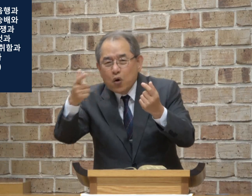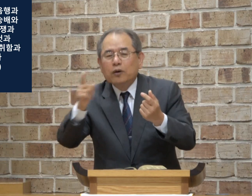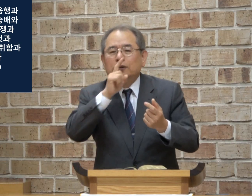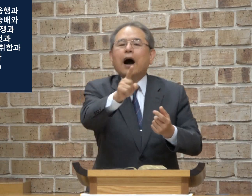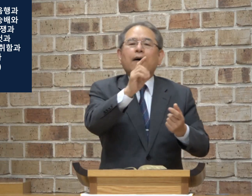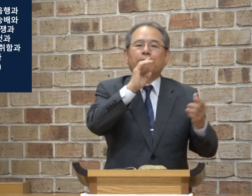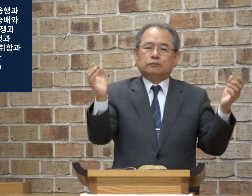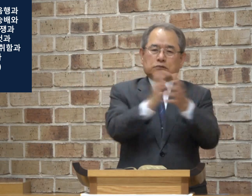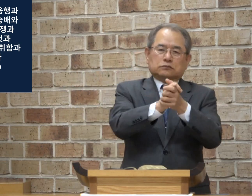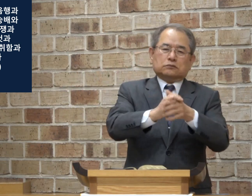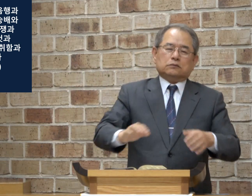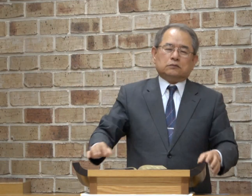것들이다.